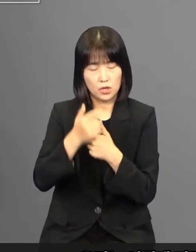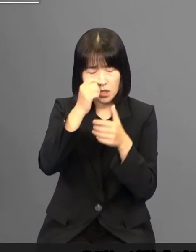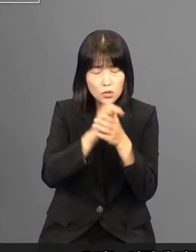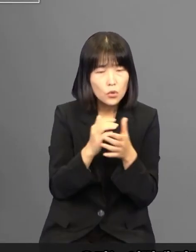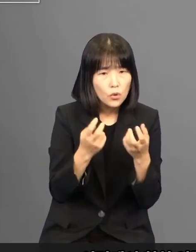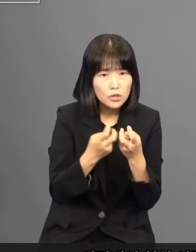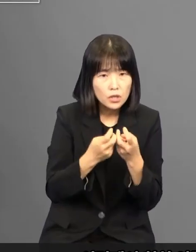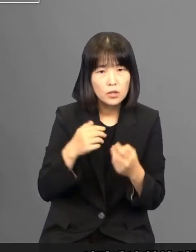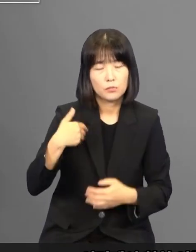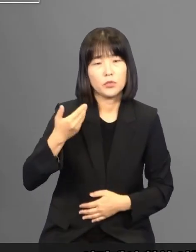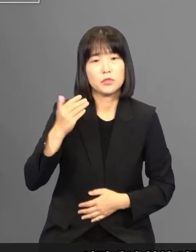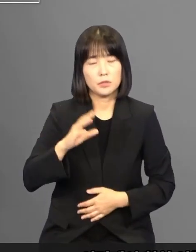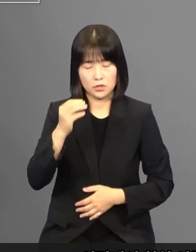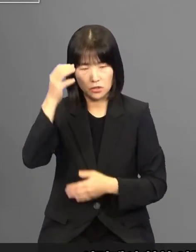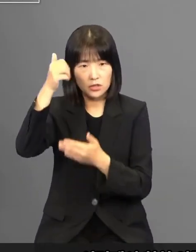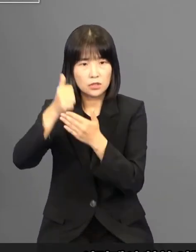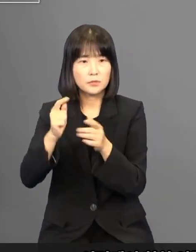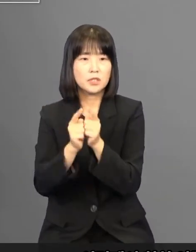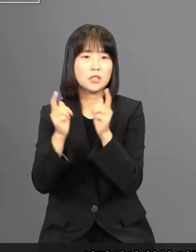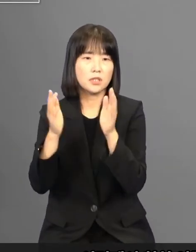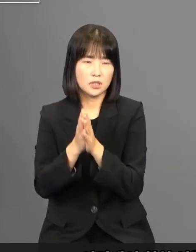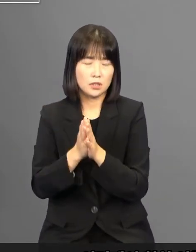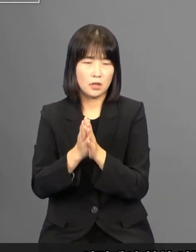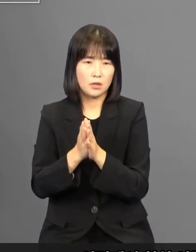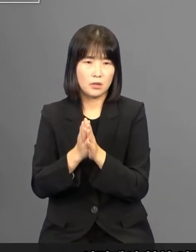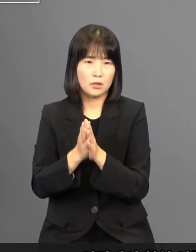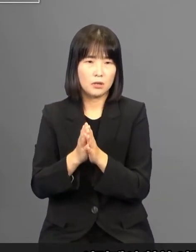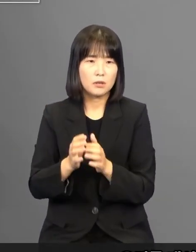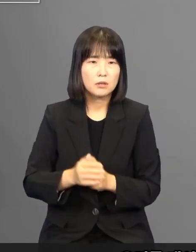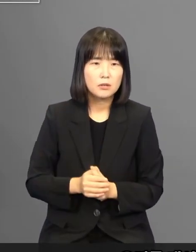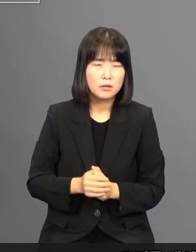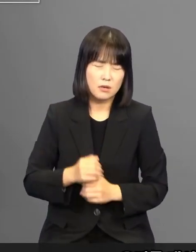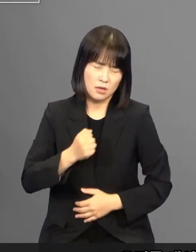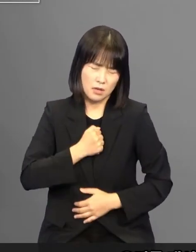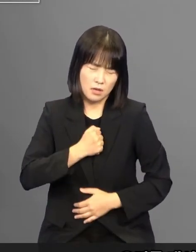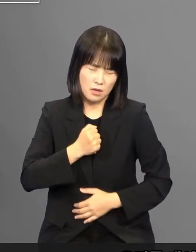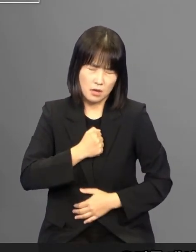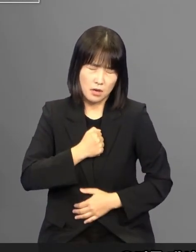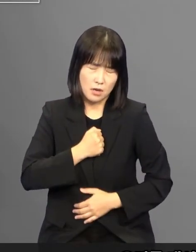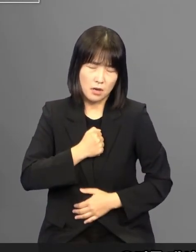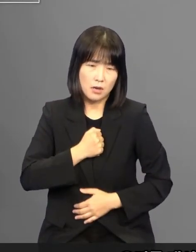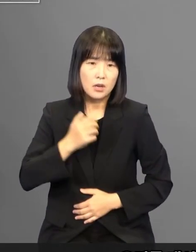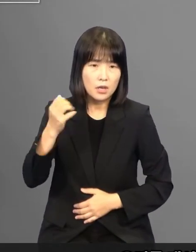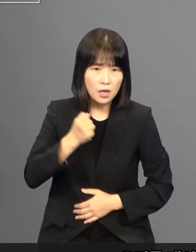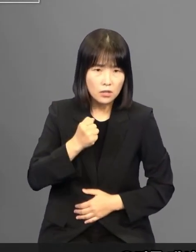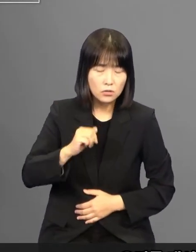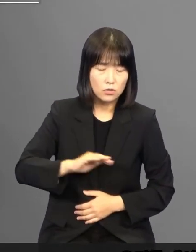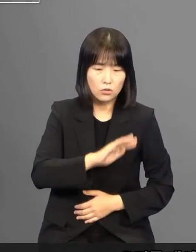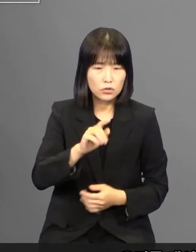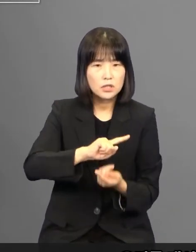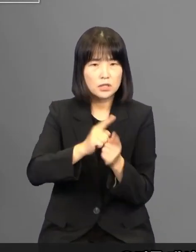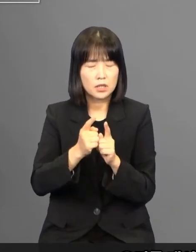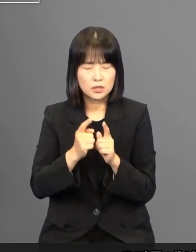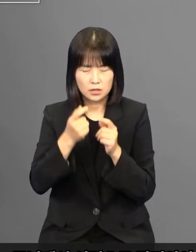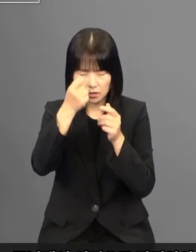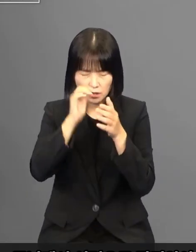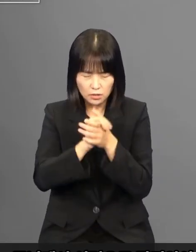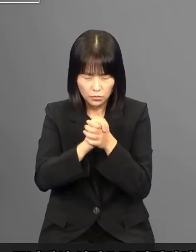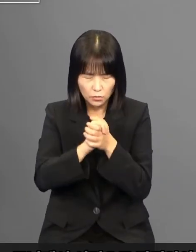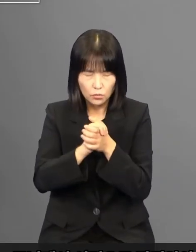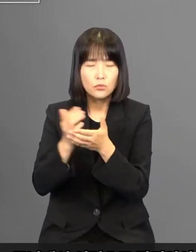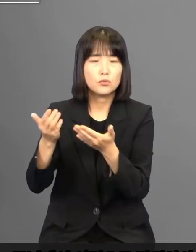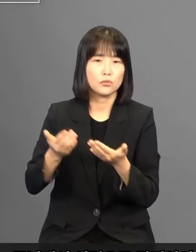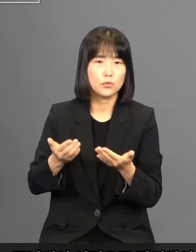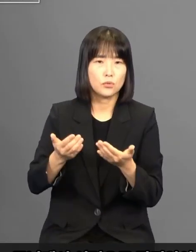할지도 알지 못하지만 성령께서 친히 이루다 말할 수 없는 탄식으로 우리를 대신하여 간구해 주십니다.